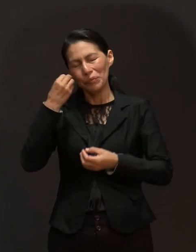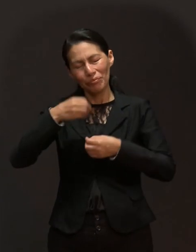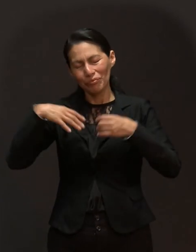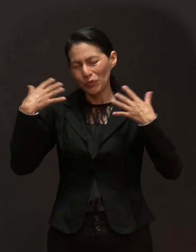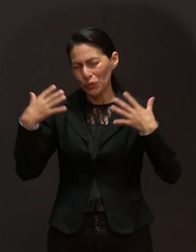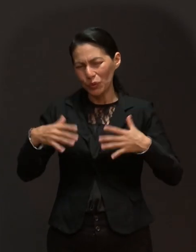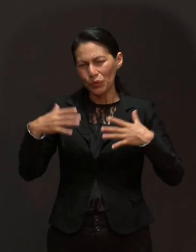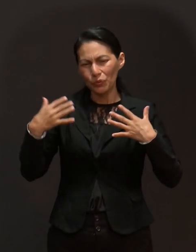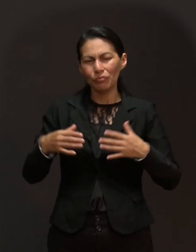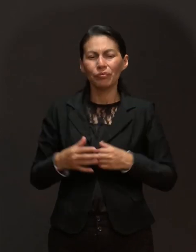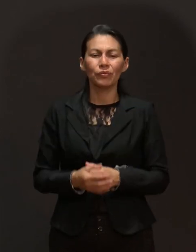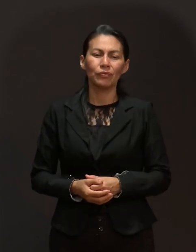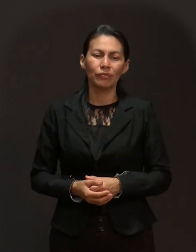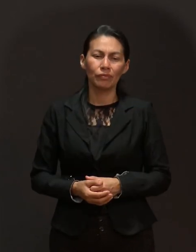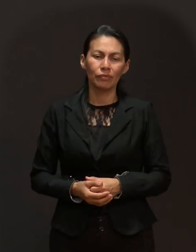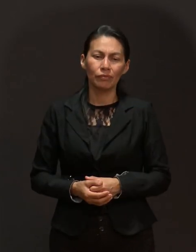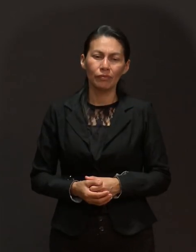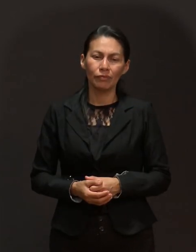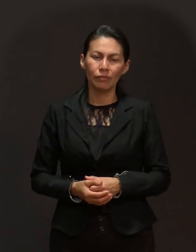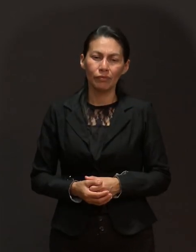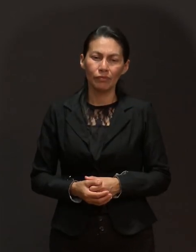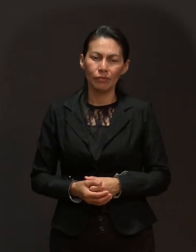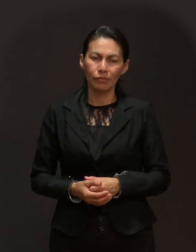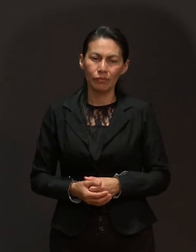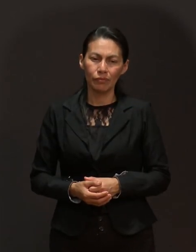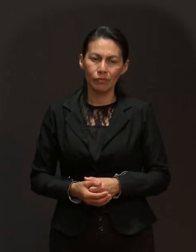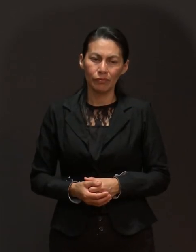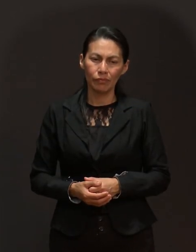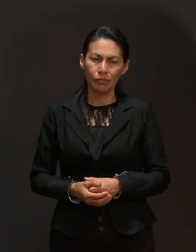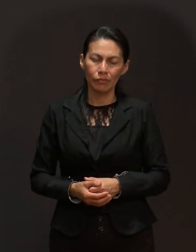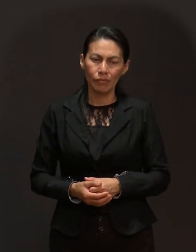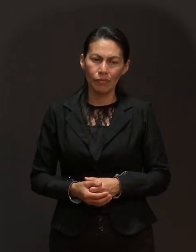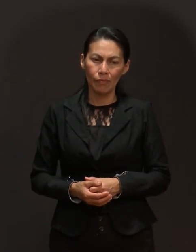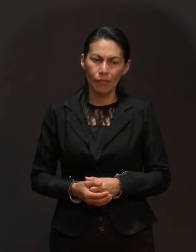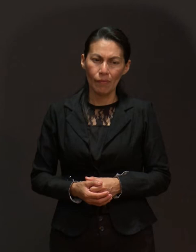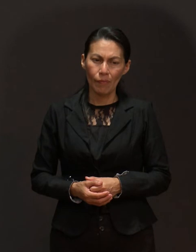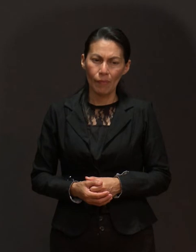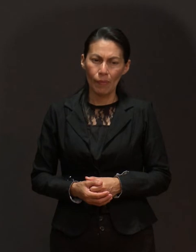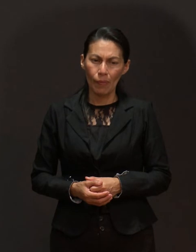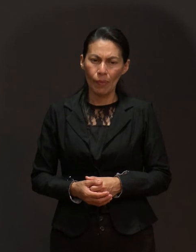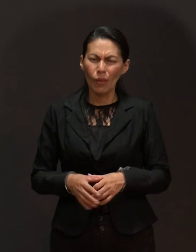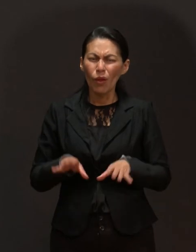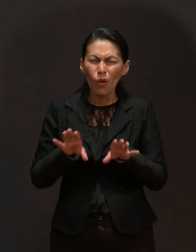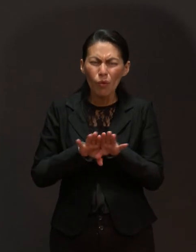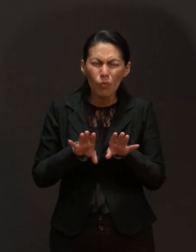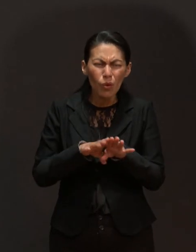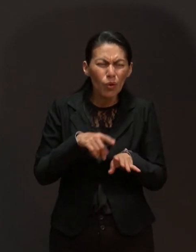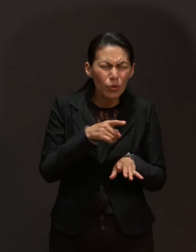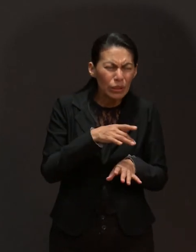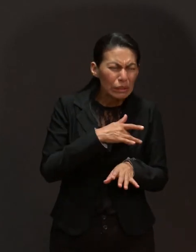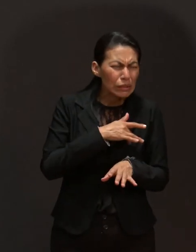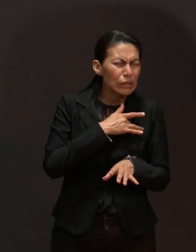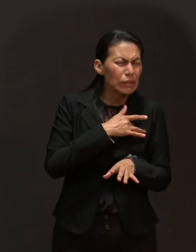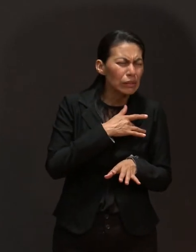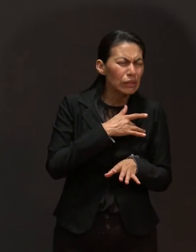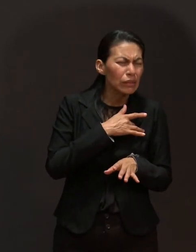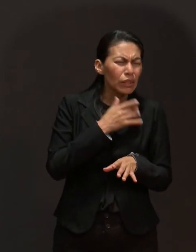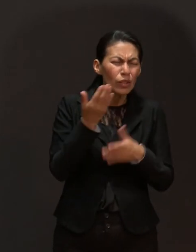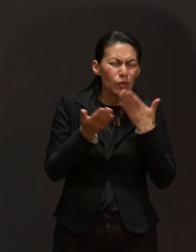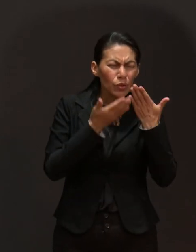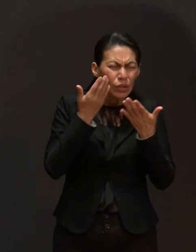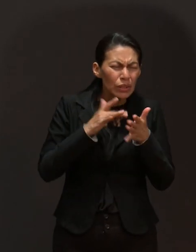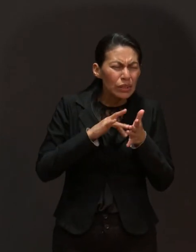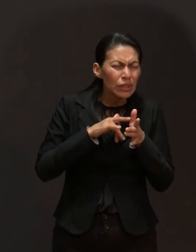sí qué maravilloso y cómo nació en ti el deseo de continuar con la especialidad